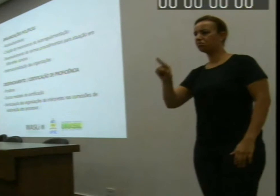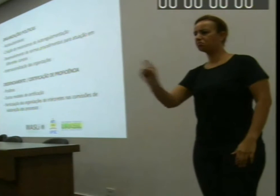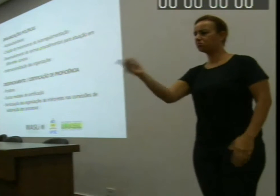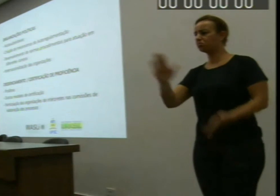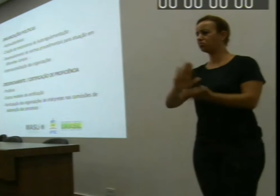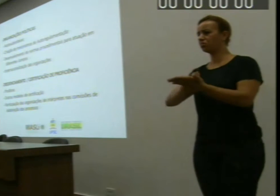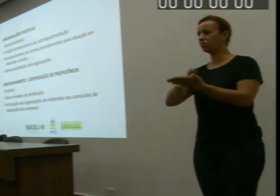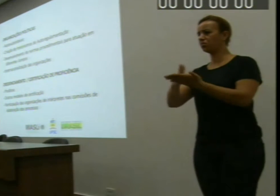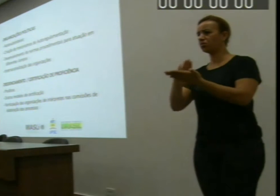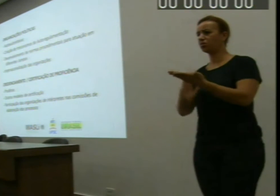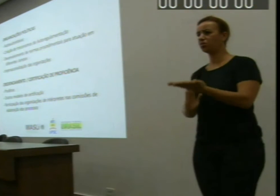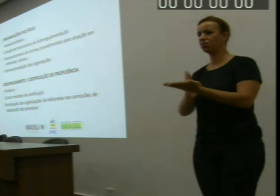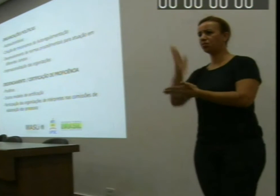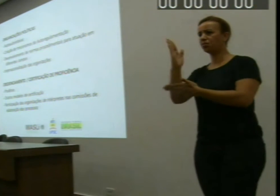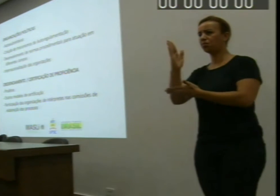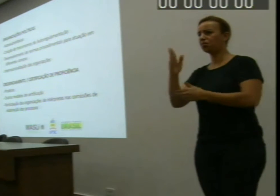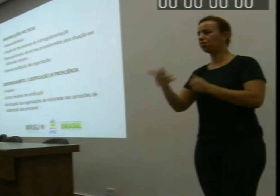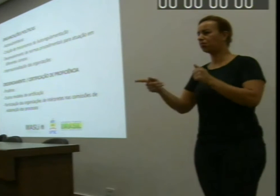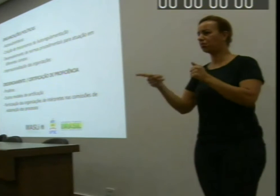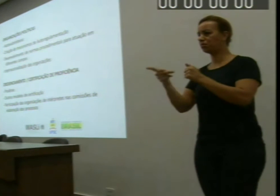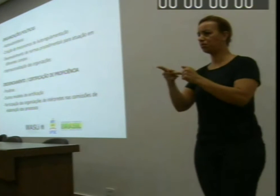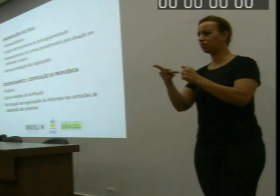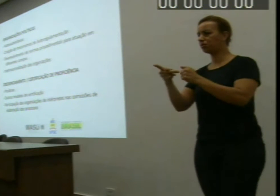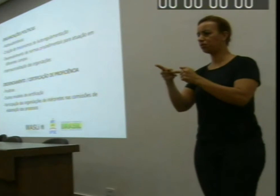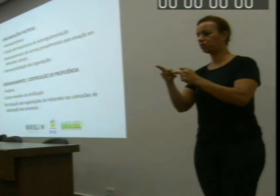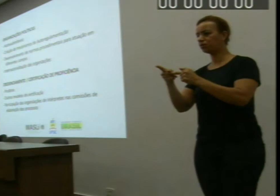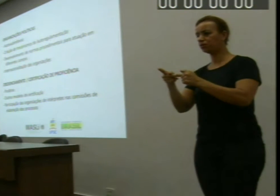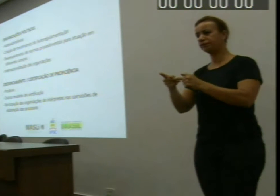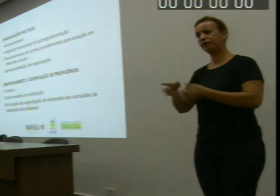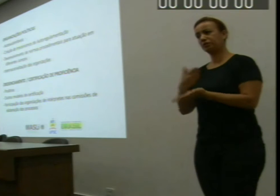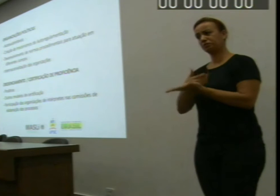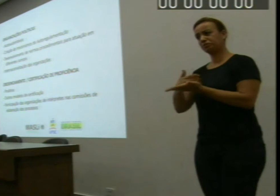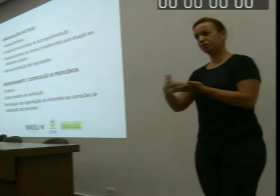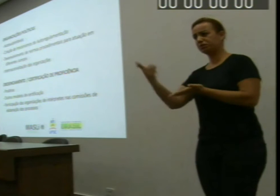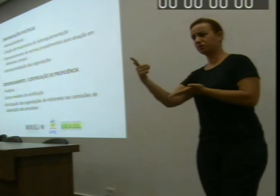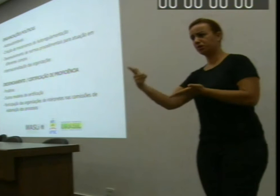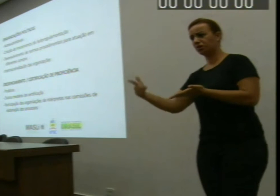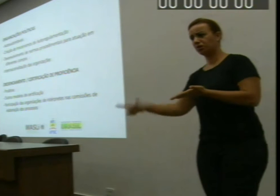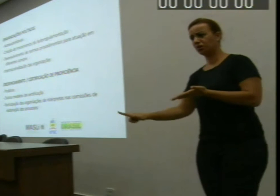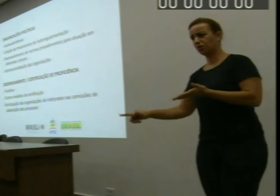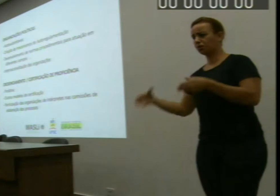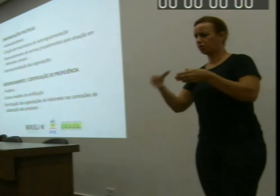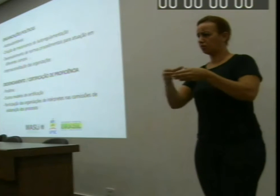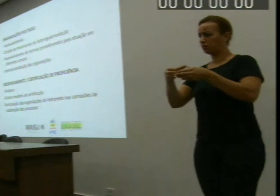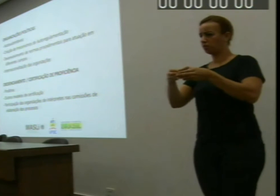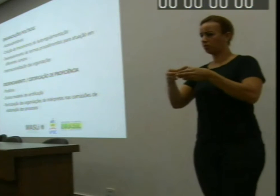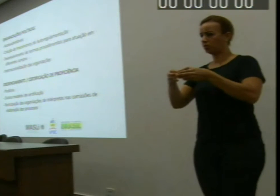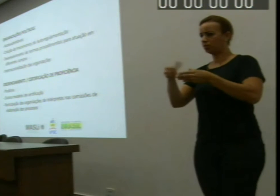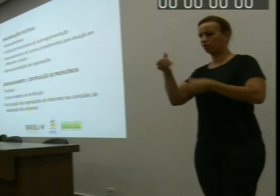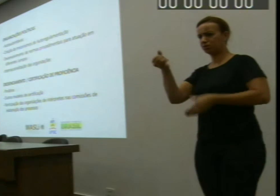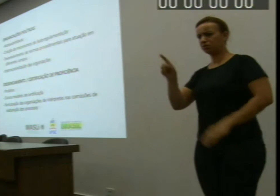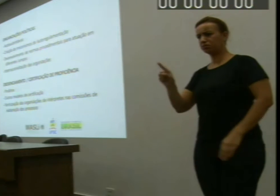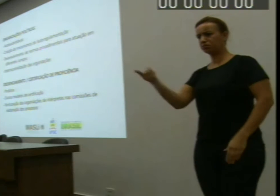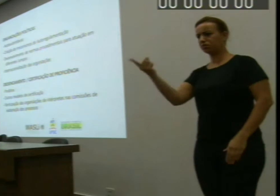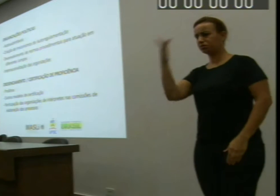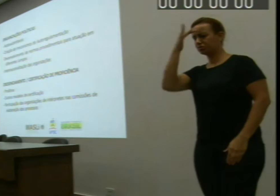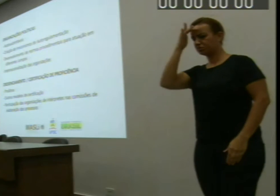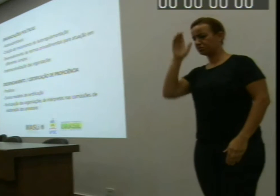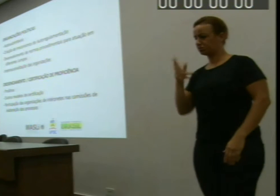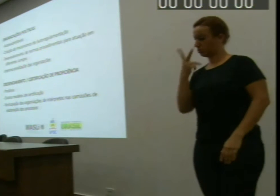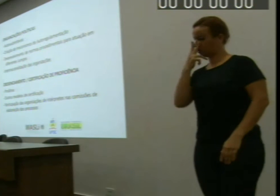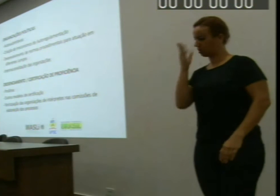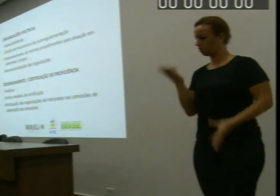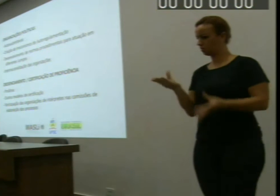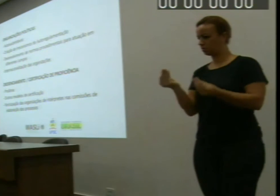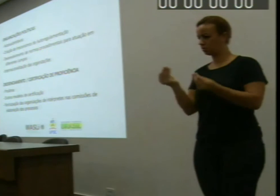aprovados pelo PR libras então criar uma autarquia para fazer a gestão de 6.000 pessoas que pra gente pode parecer muito mas